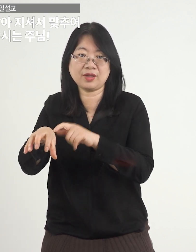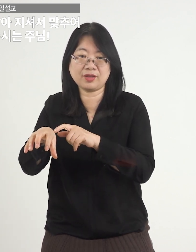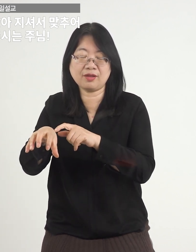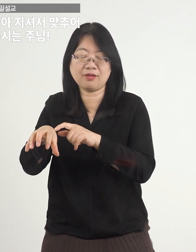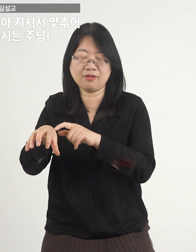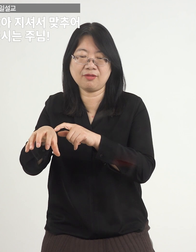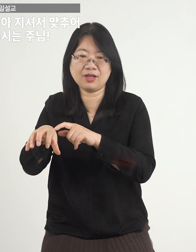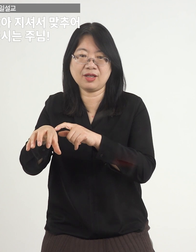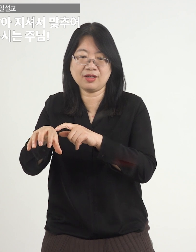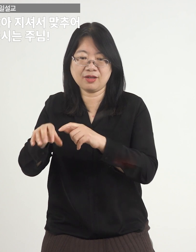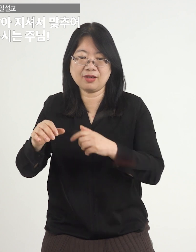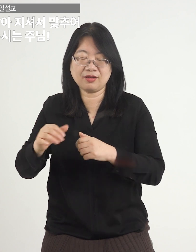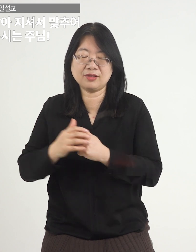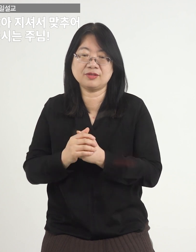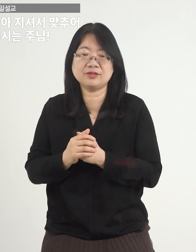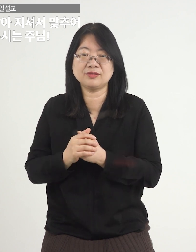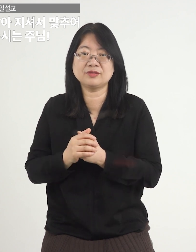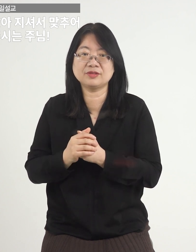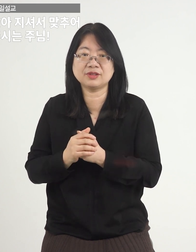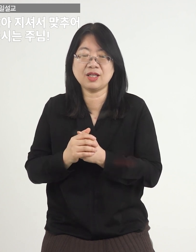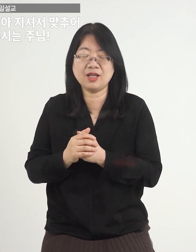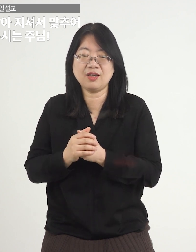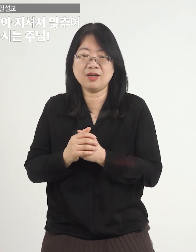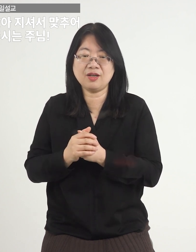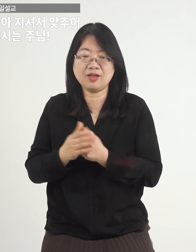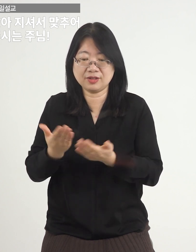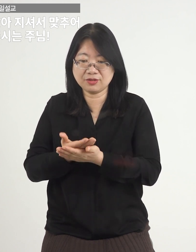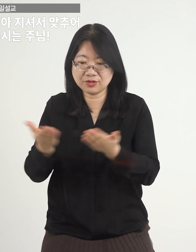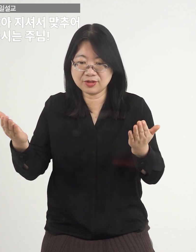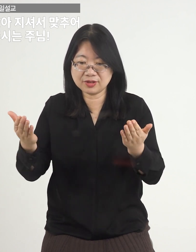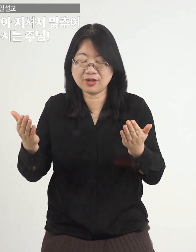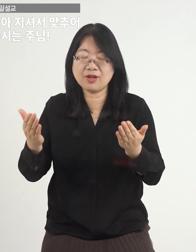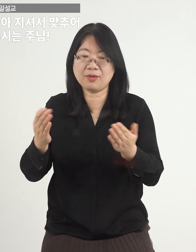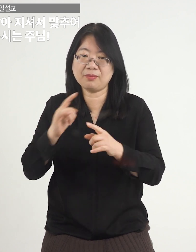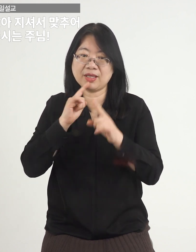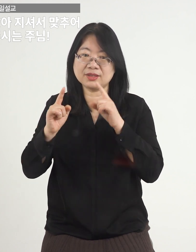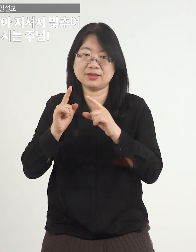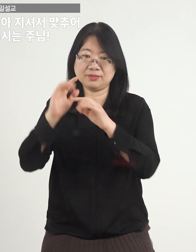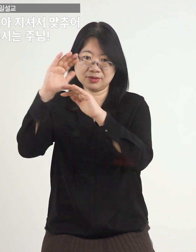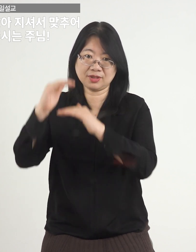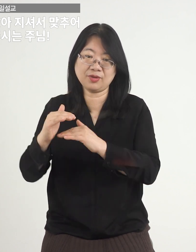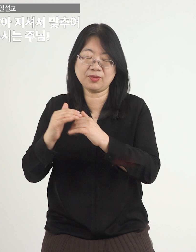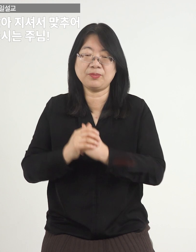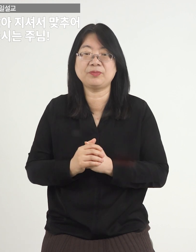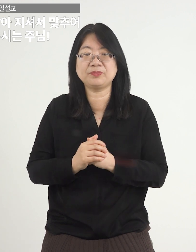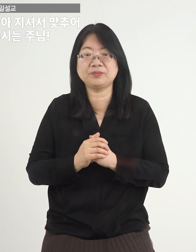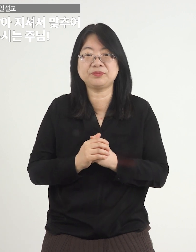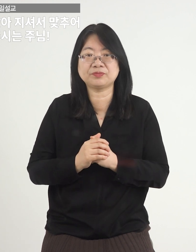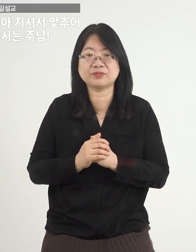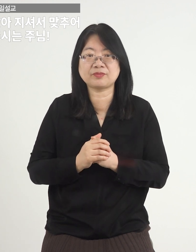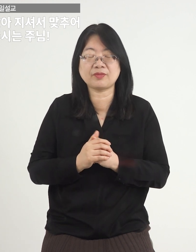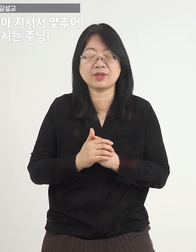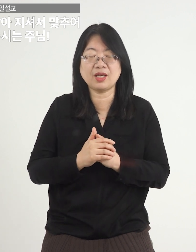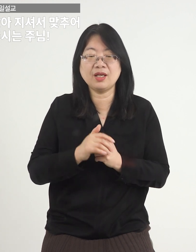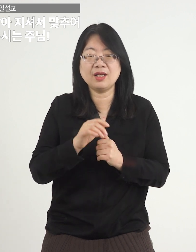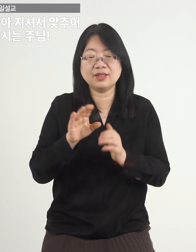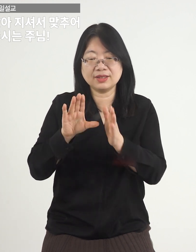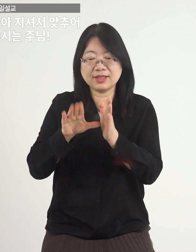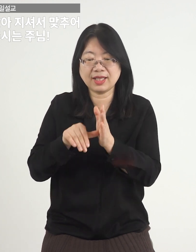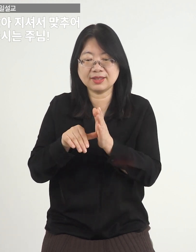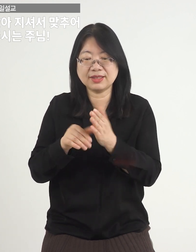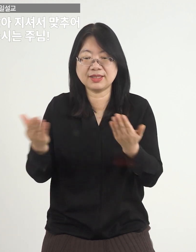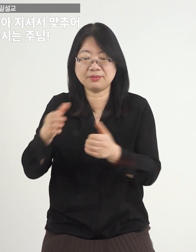수련회를 가지면서 나누었던 본문이기도 합니다. 그때는 이 본문을 직분론적